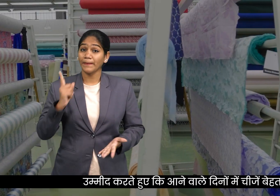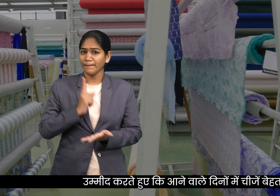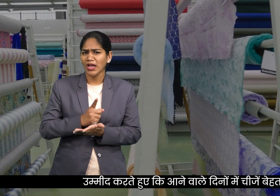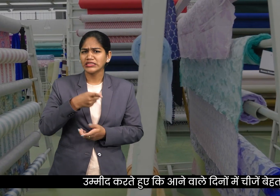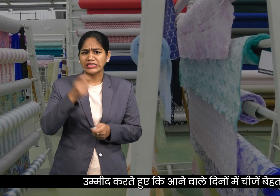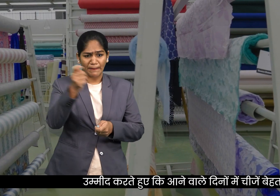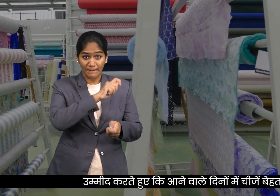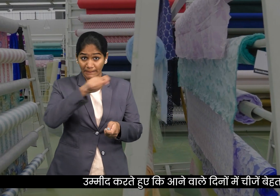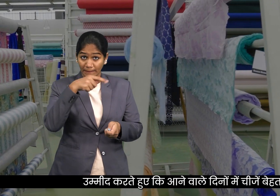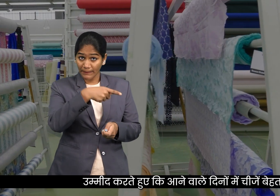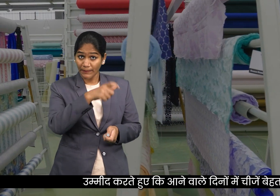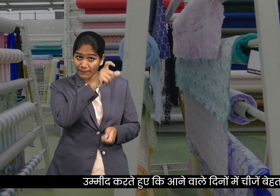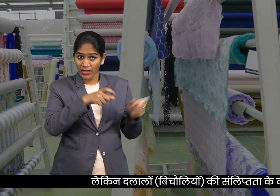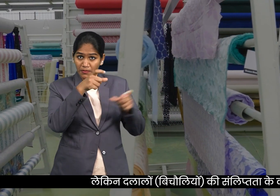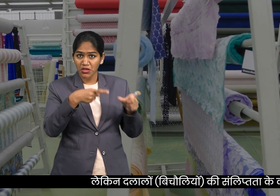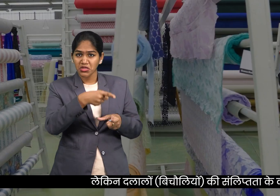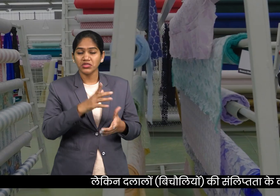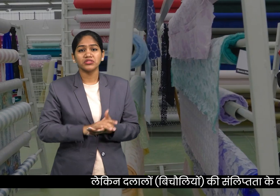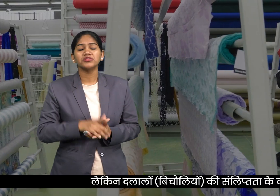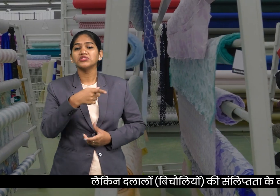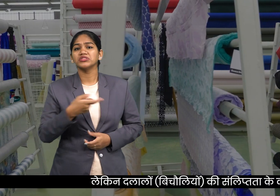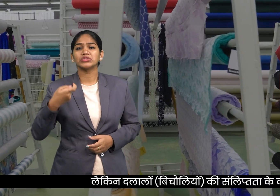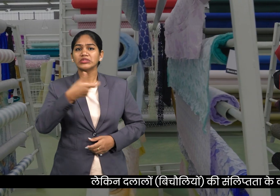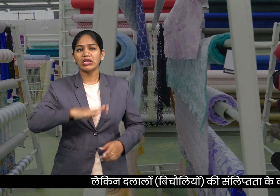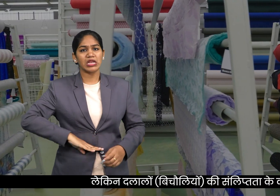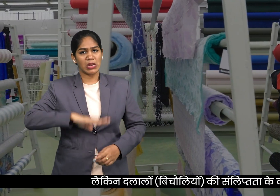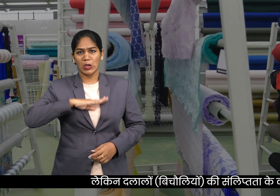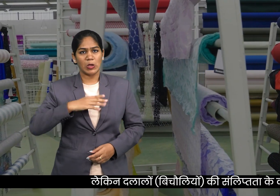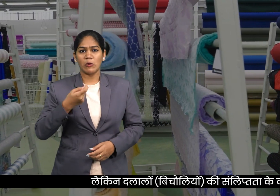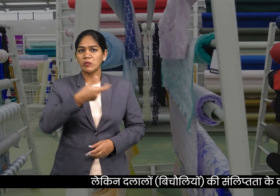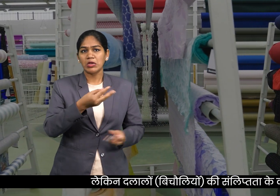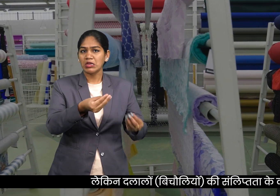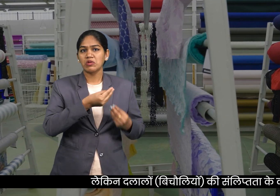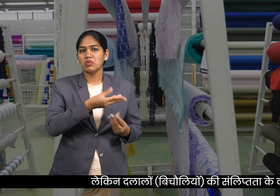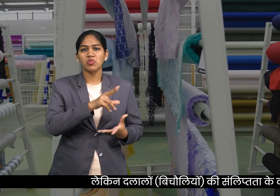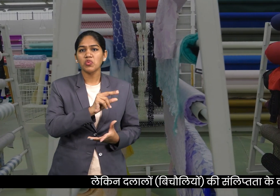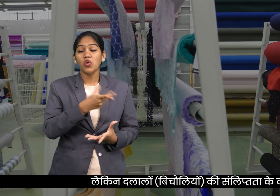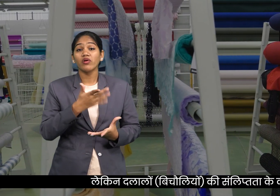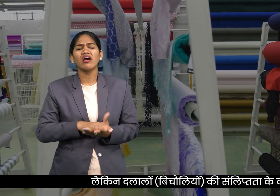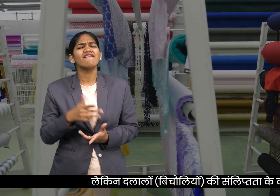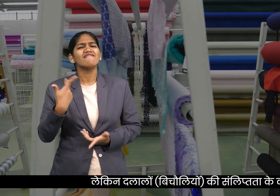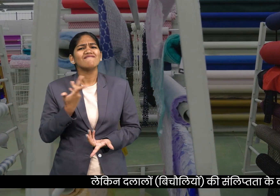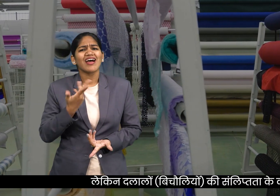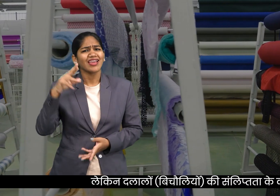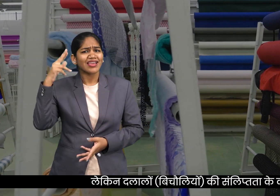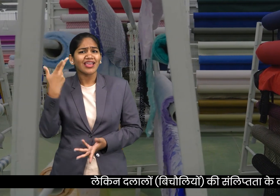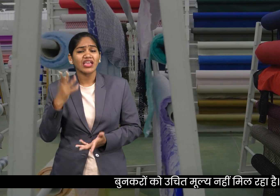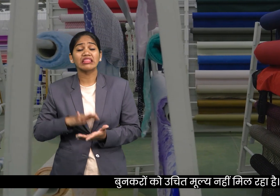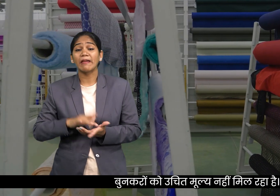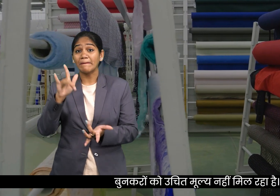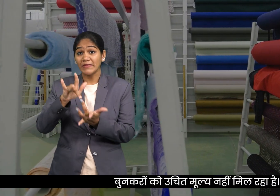में चीज़ें बेहतर होंगी। लेकिन दलालों यानी बिचौलियों की संलिप्तता के